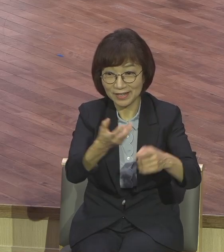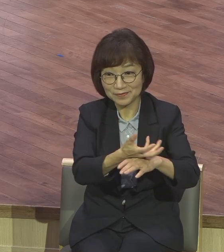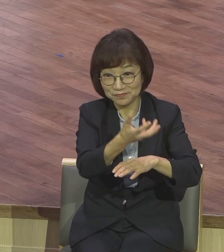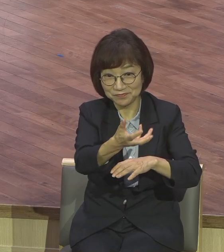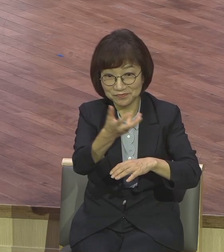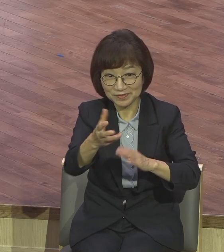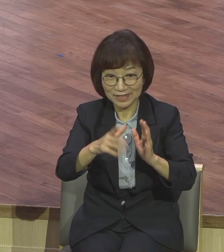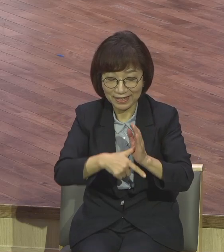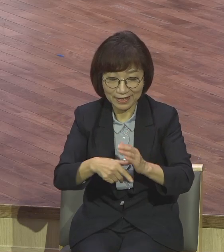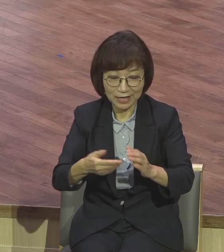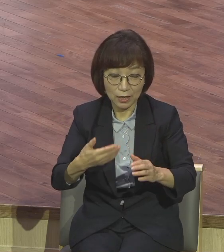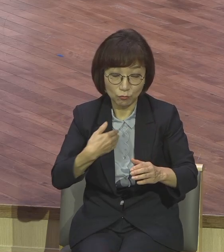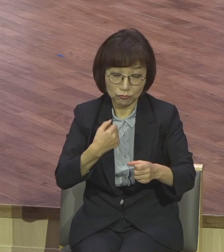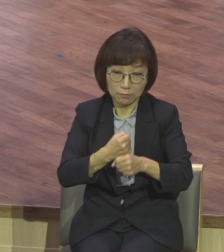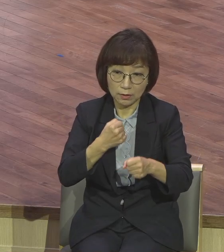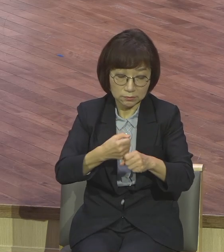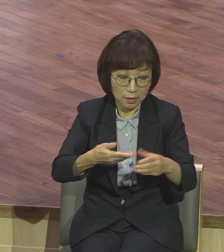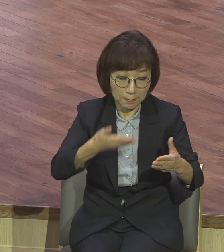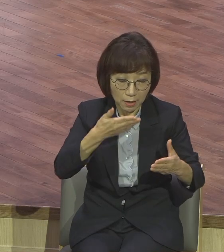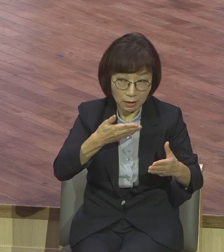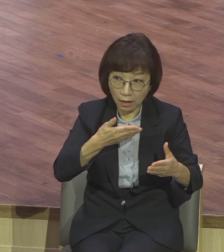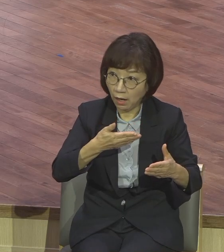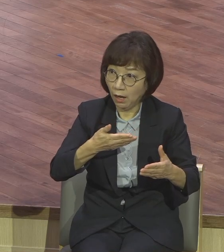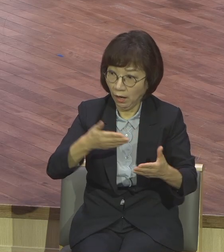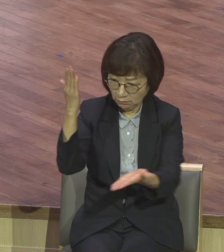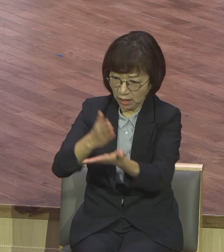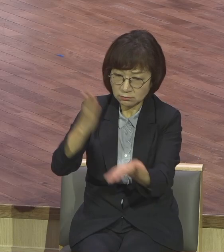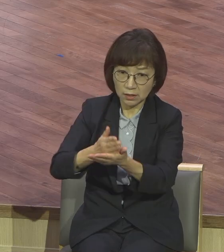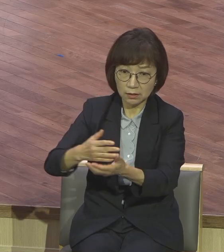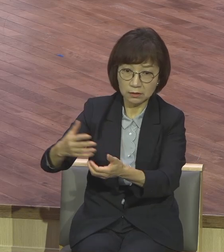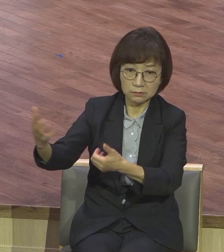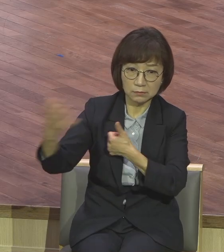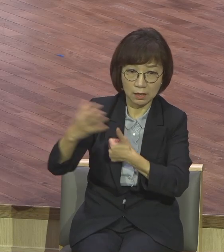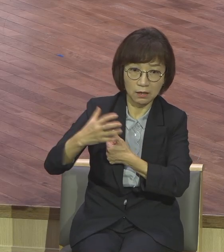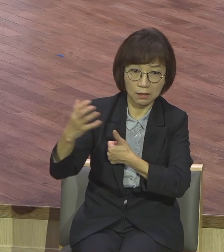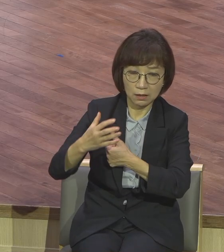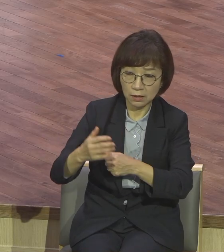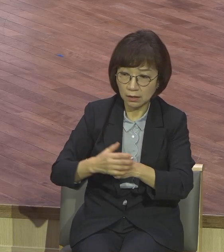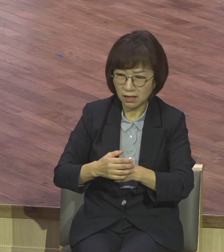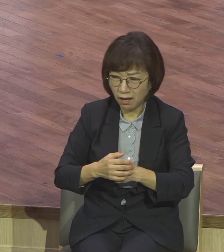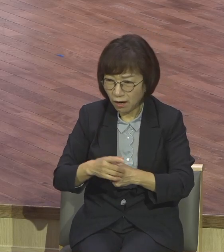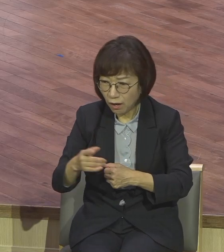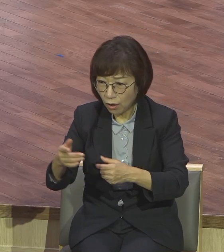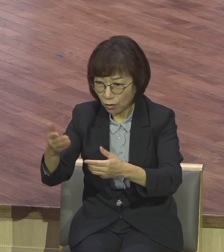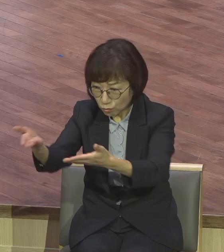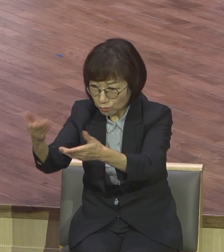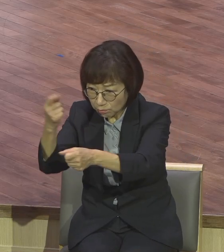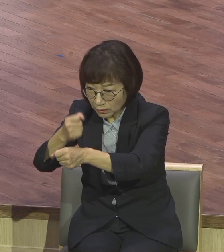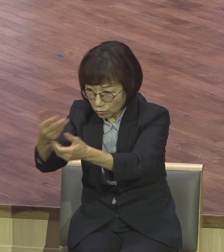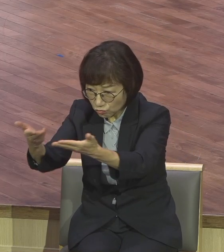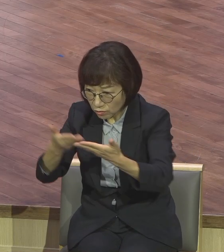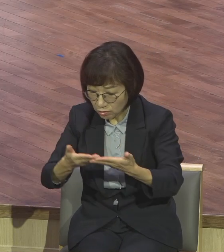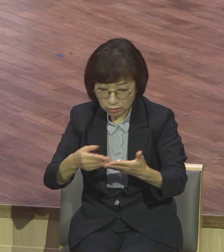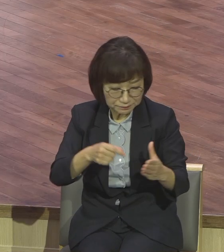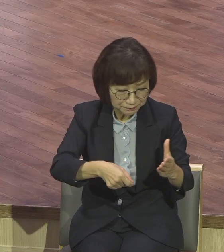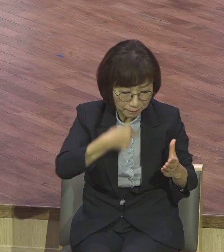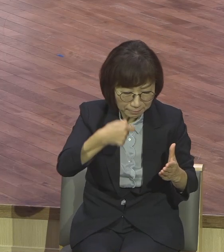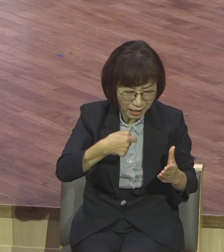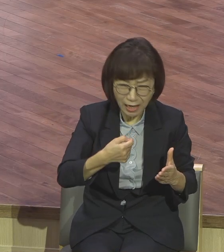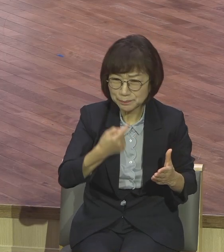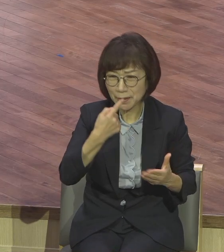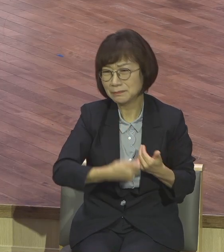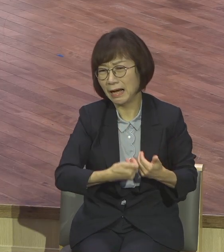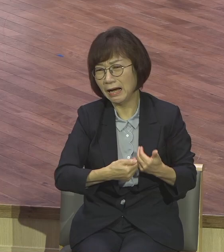이방인들이라고 불결하다고 자기들이 주는 걸 먹으래. 우리가 잘 안 맞잖아요 음식이. 그러니까 이제